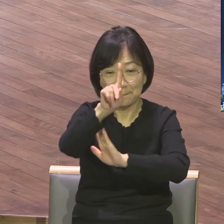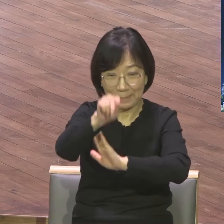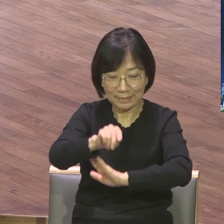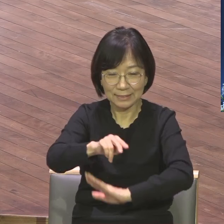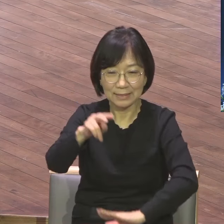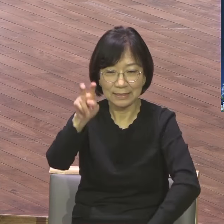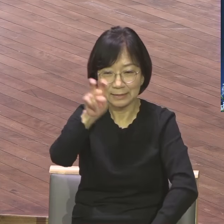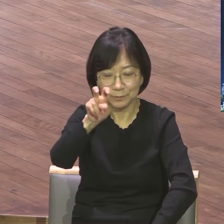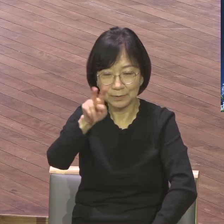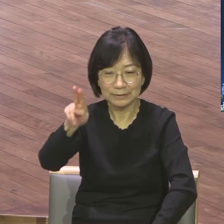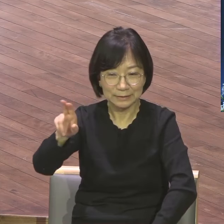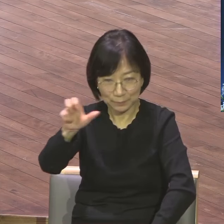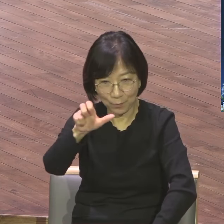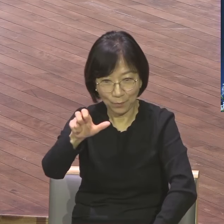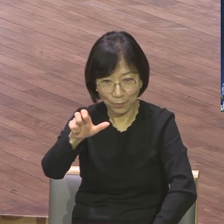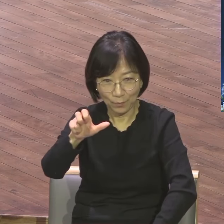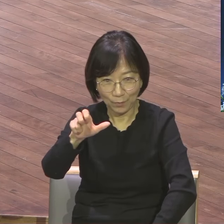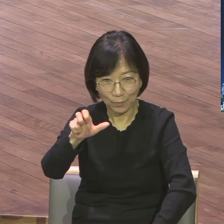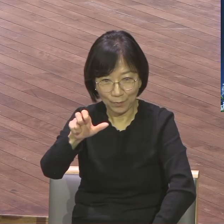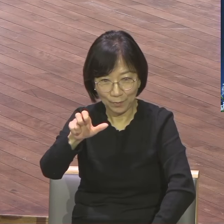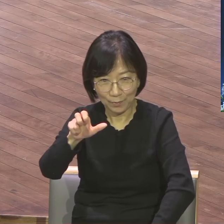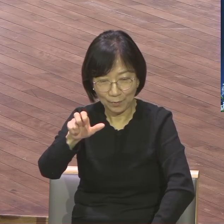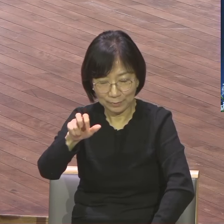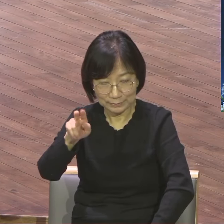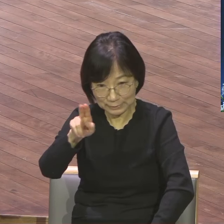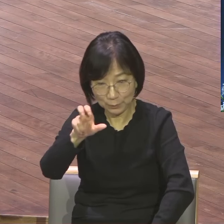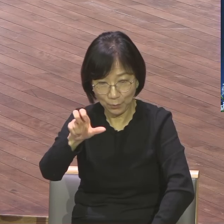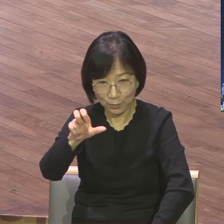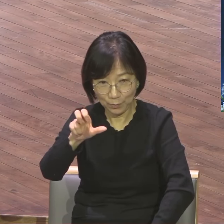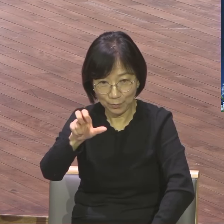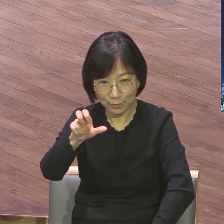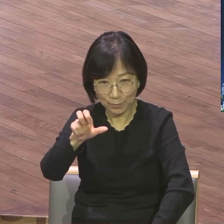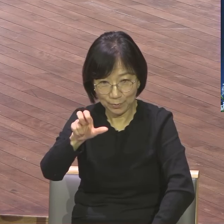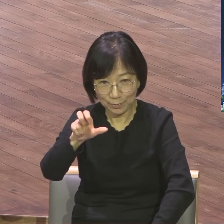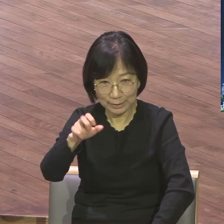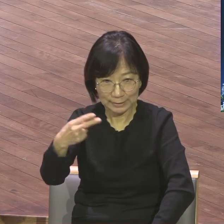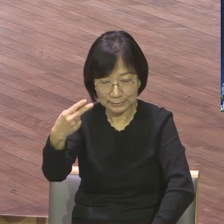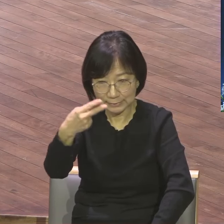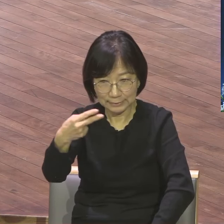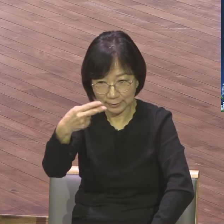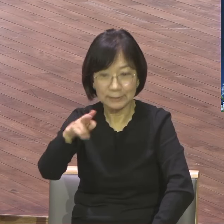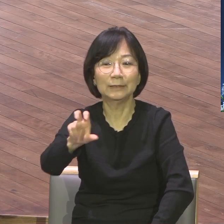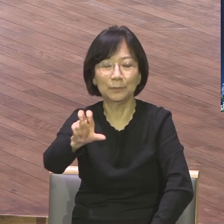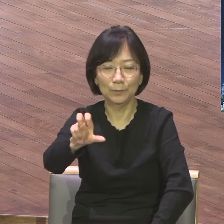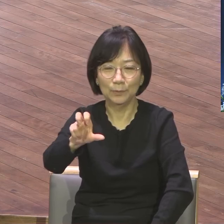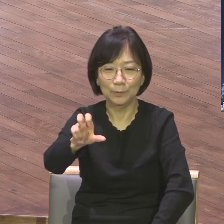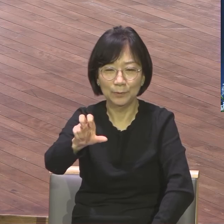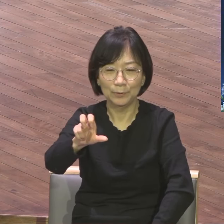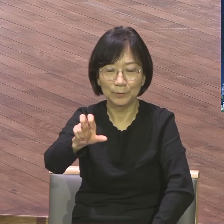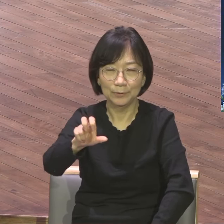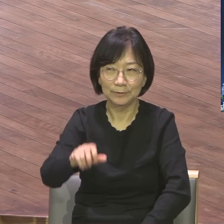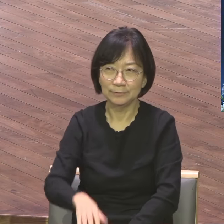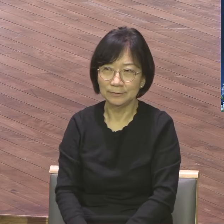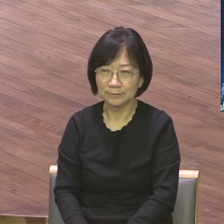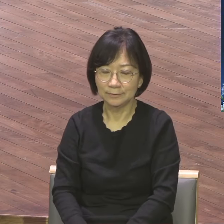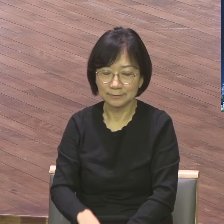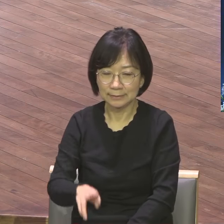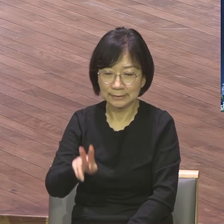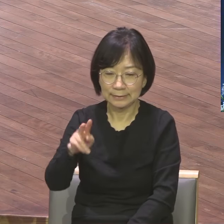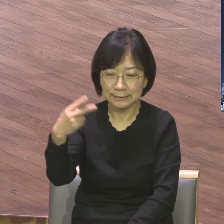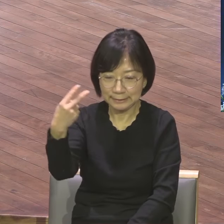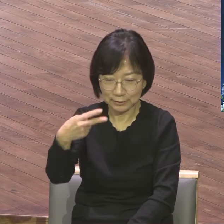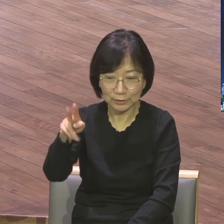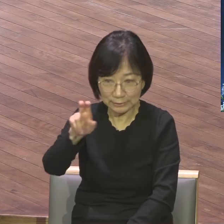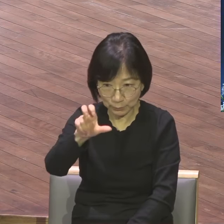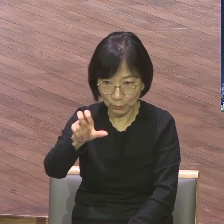강력한 메시지가 선포되고 이제 기도하려고 합니다. 이제 출정식이라. 이제는 새벽 기도가 끝나고 나서부터